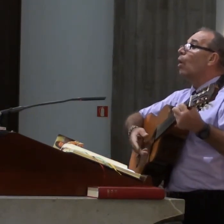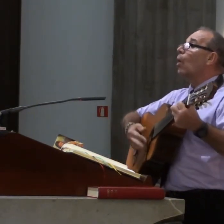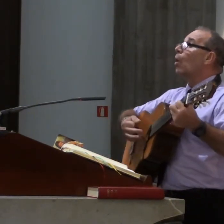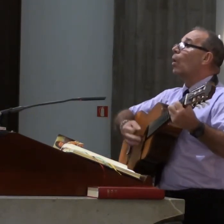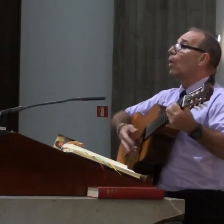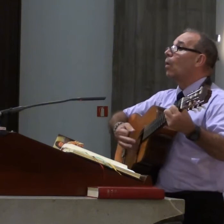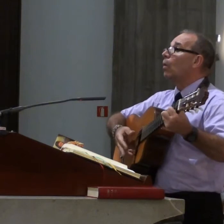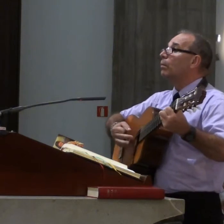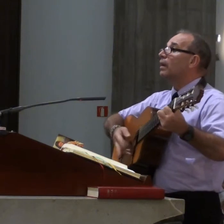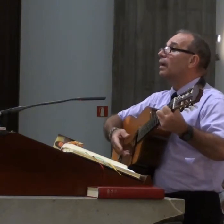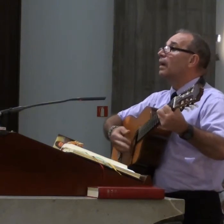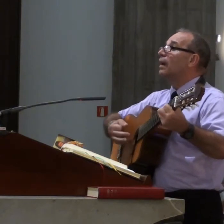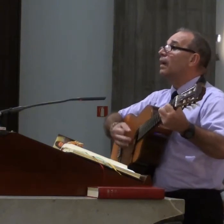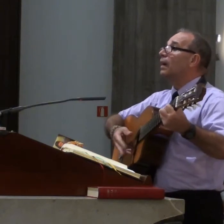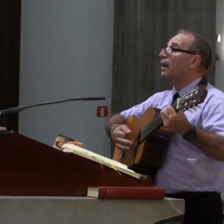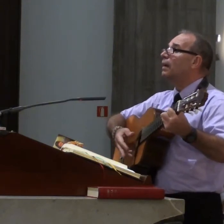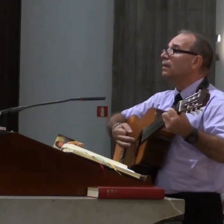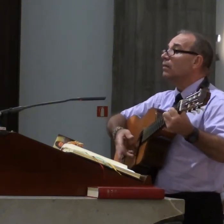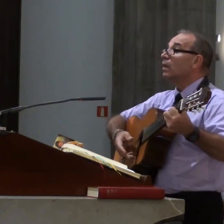su nombre